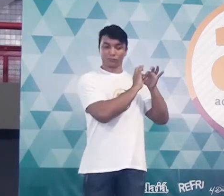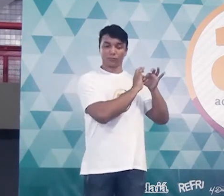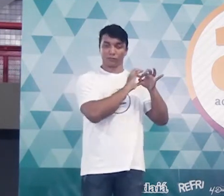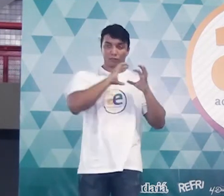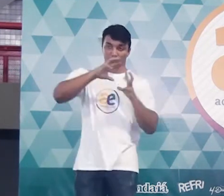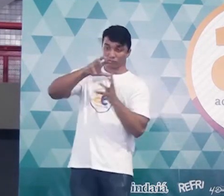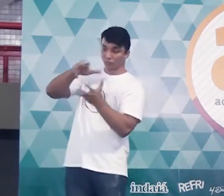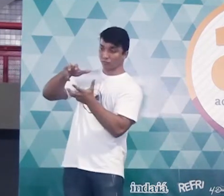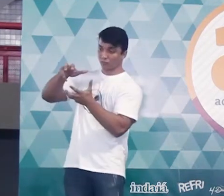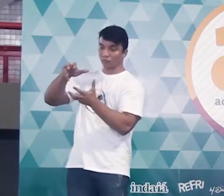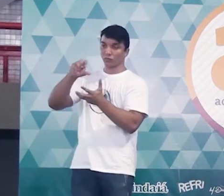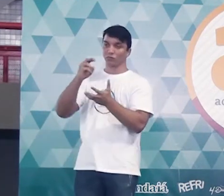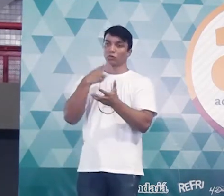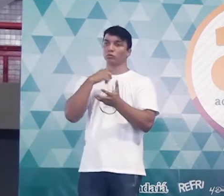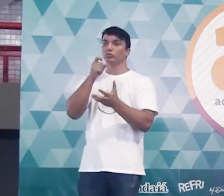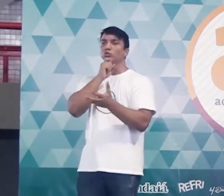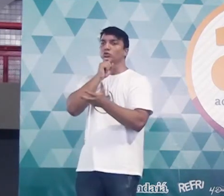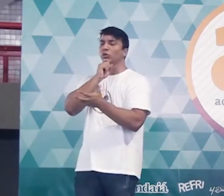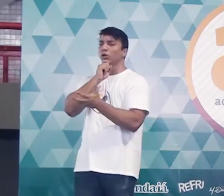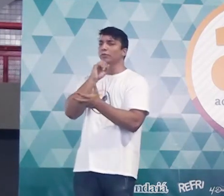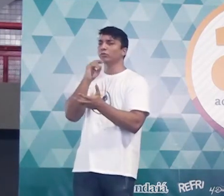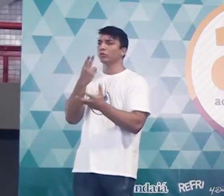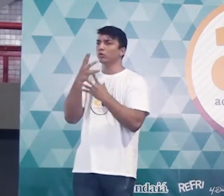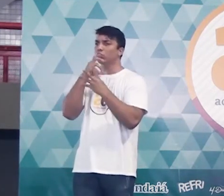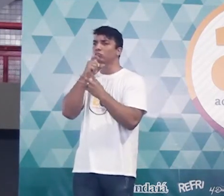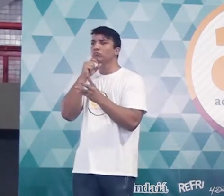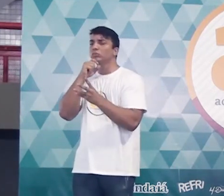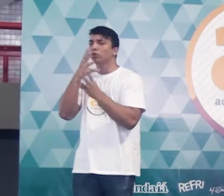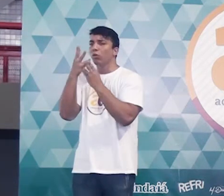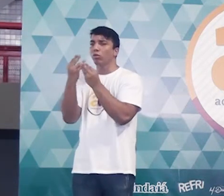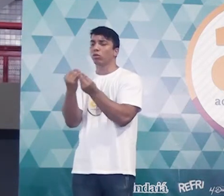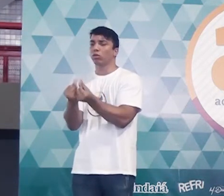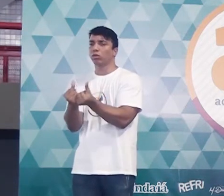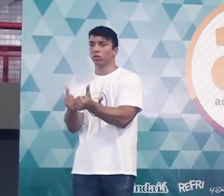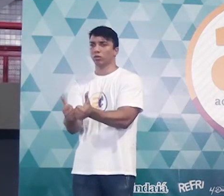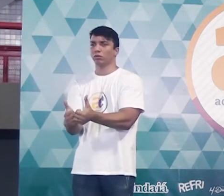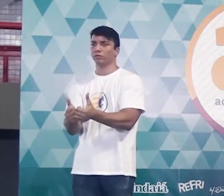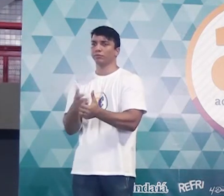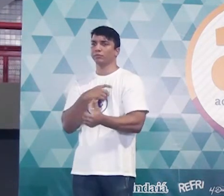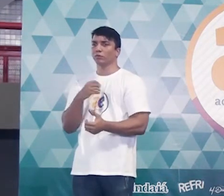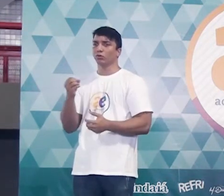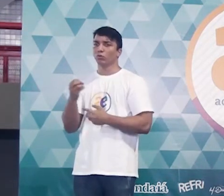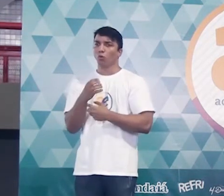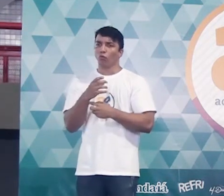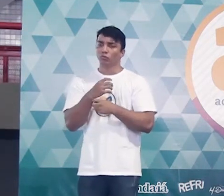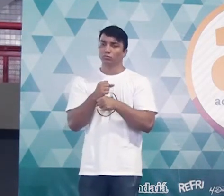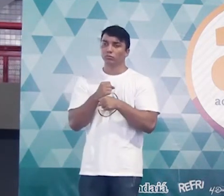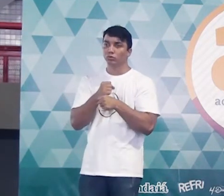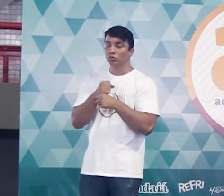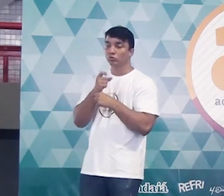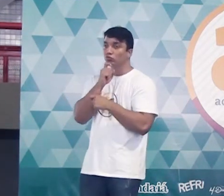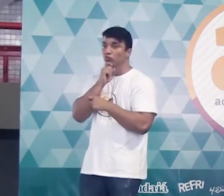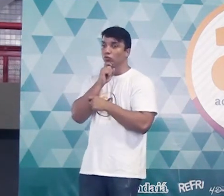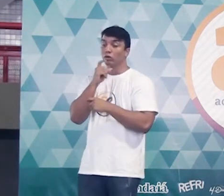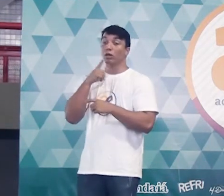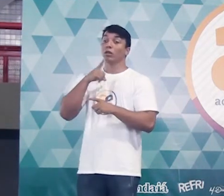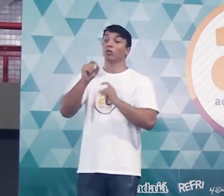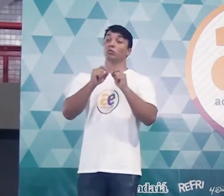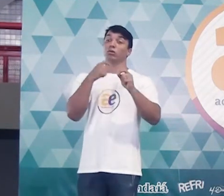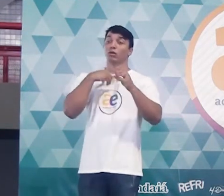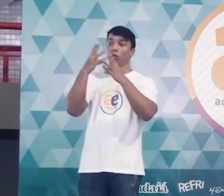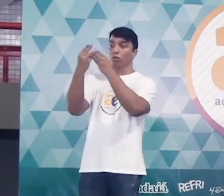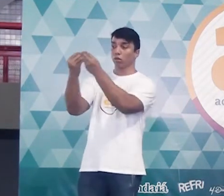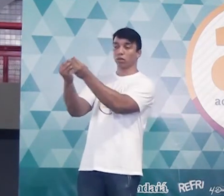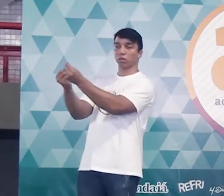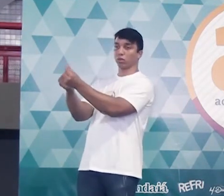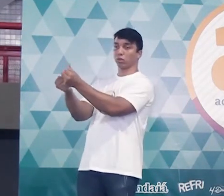aquecimento global ou do congelamento, a gente estaria vivendo uma nova era glacial? Eu acho que não. Mas pelo aquecimento global está havendo derretimento